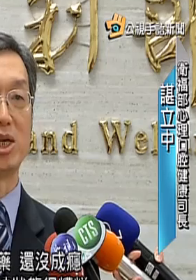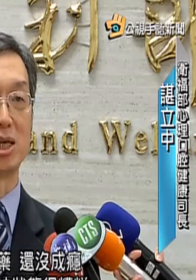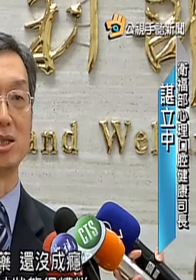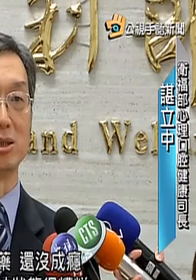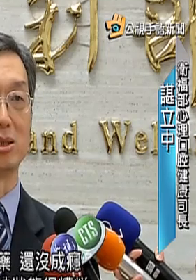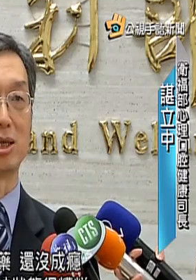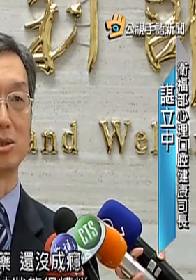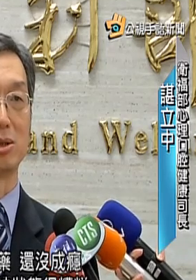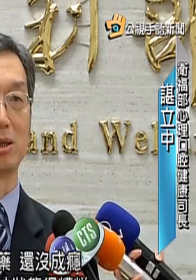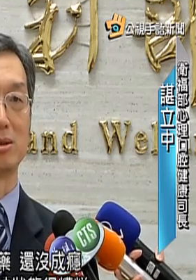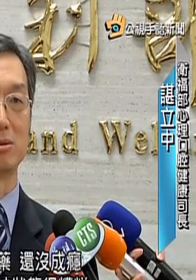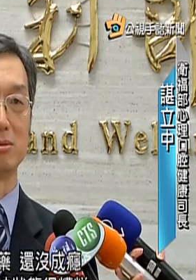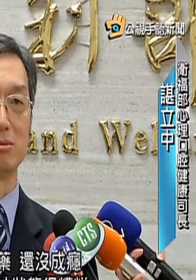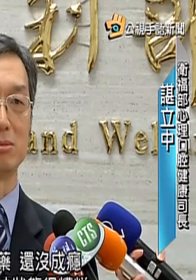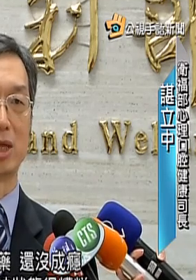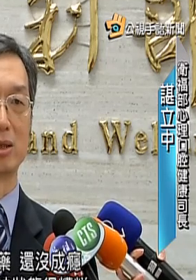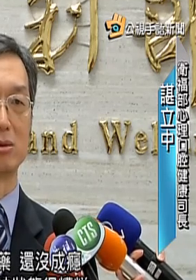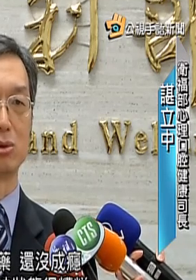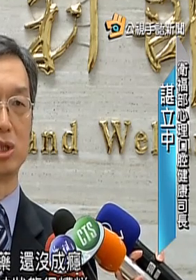没成瘾，那如果你